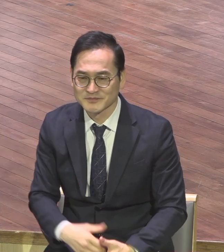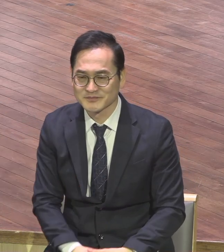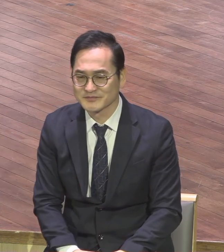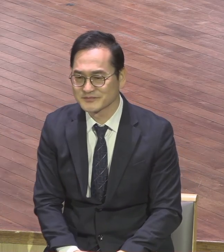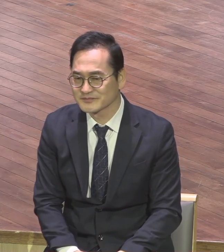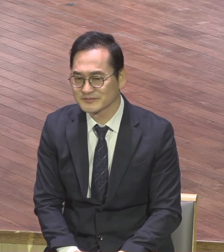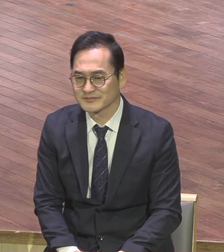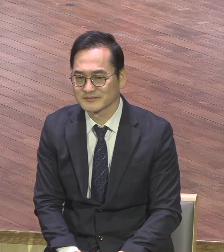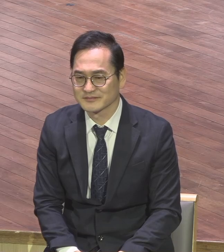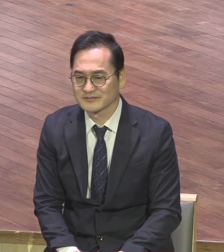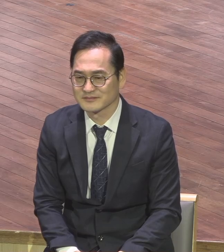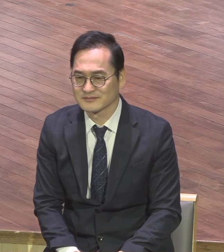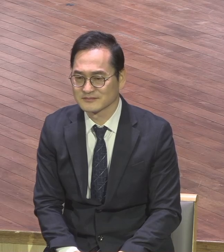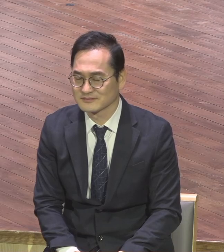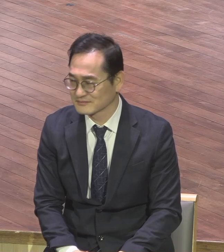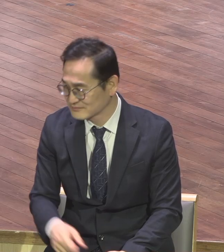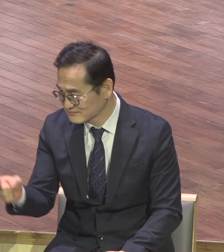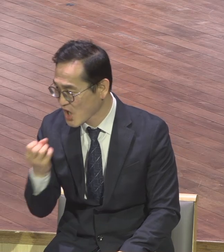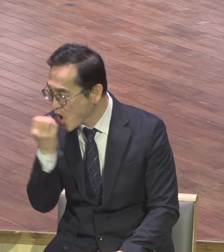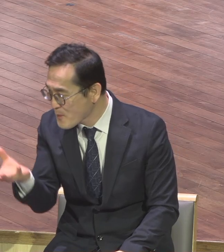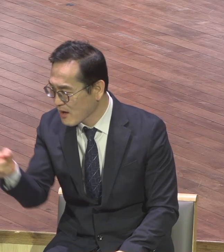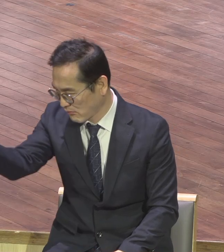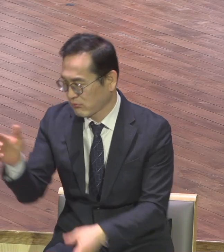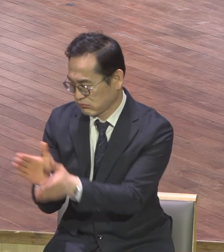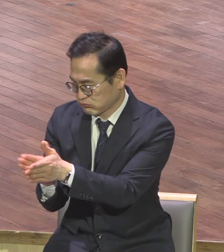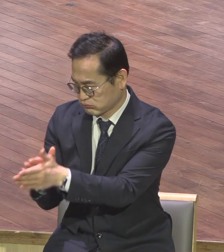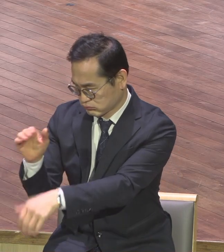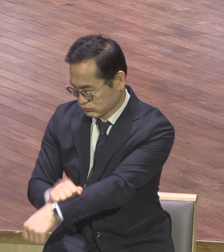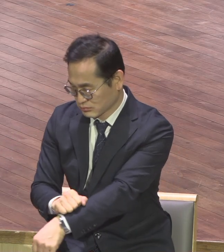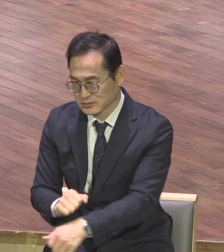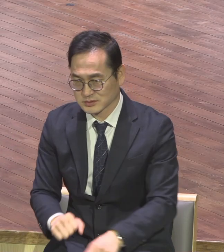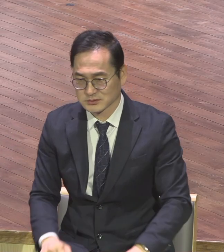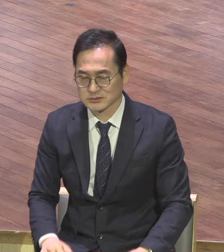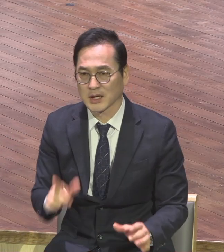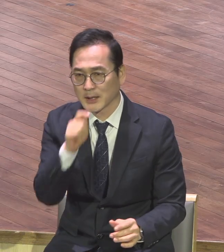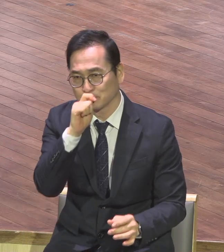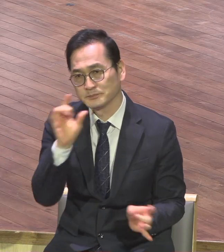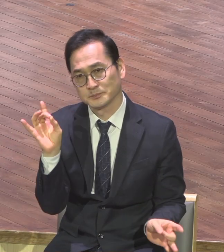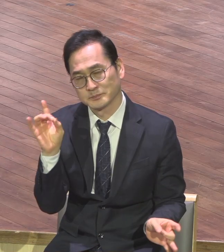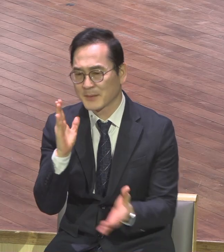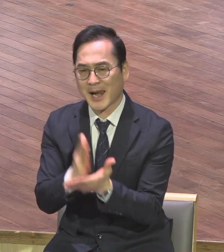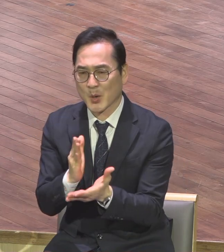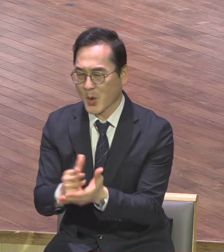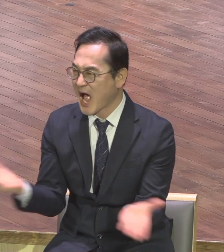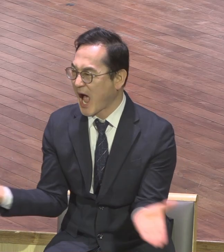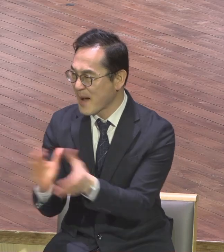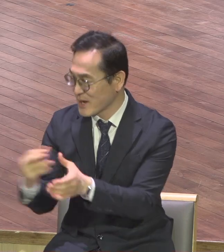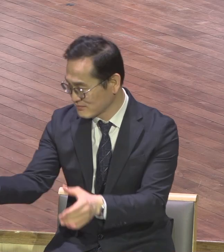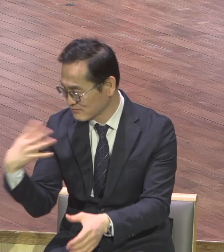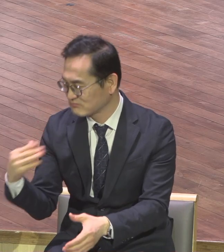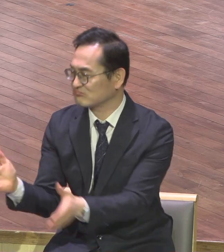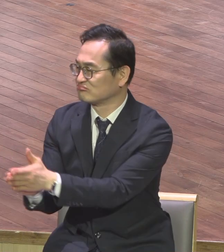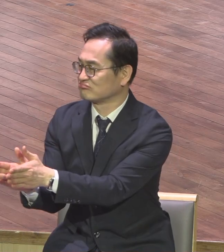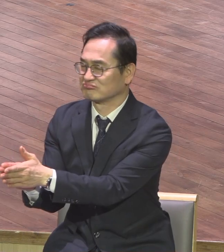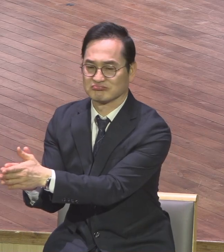저렇게 고백할 수 있어야 돼. 이 꽉 다물고 와이케키 장가루 잠겨 있지 말고.